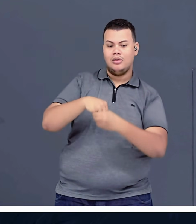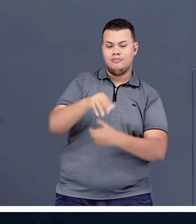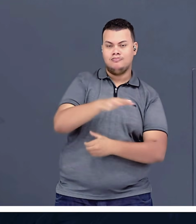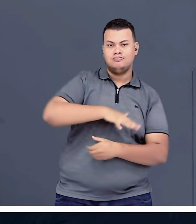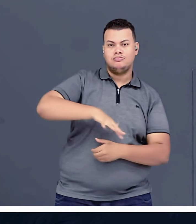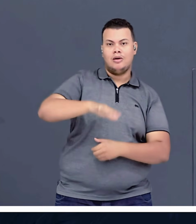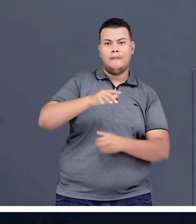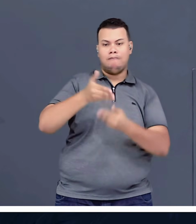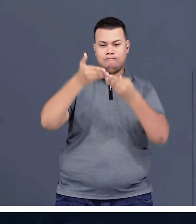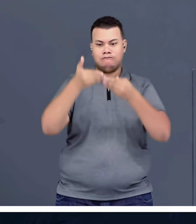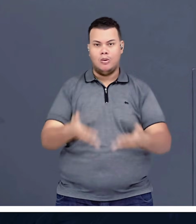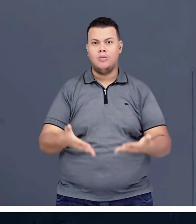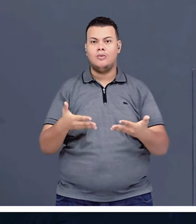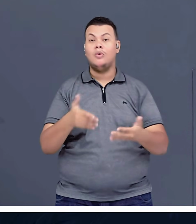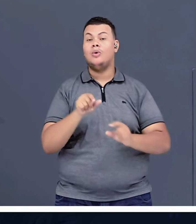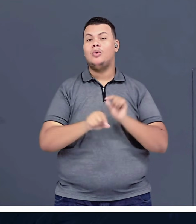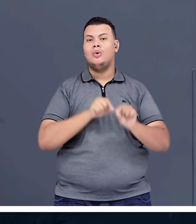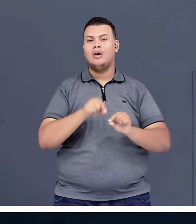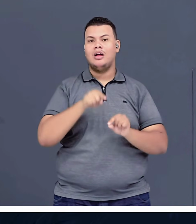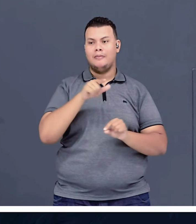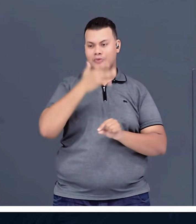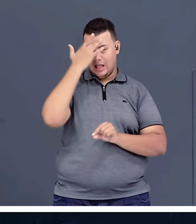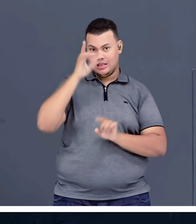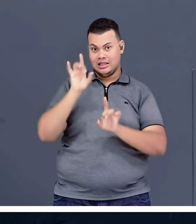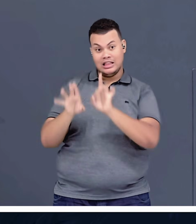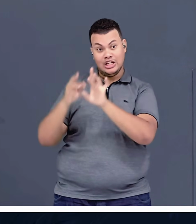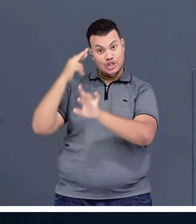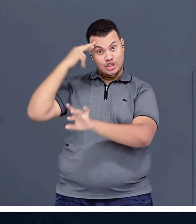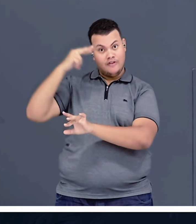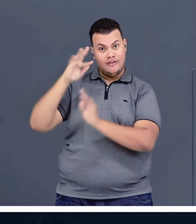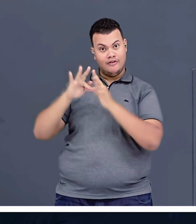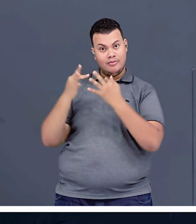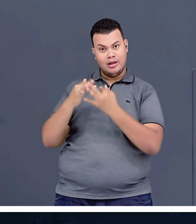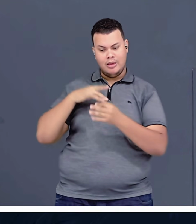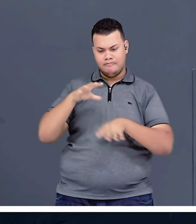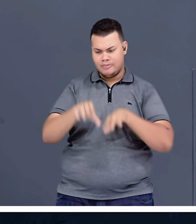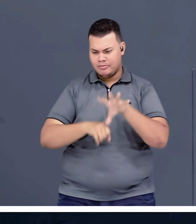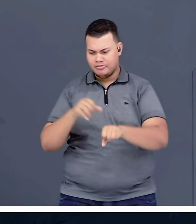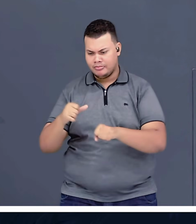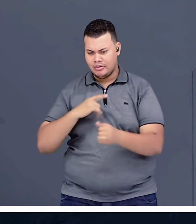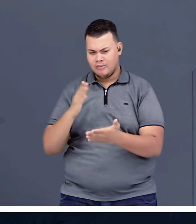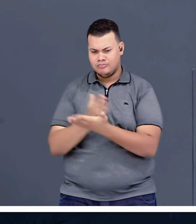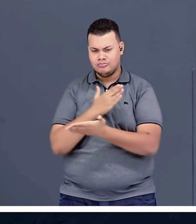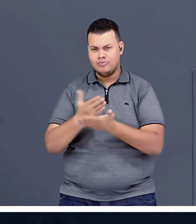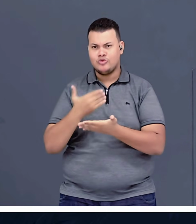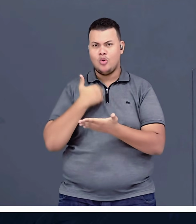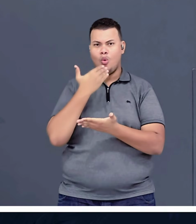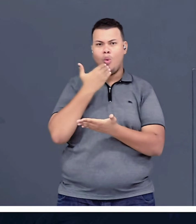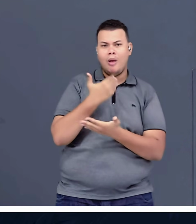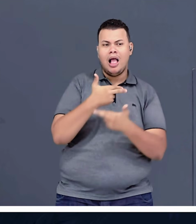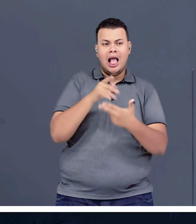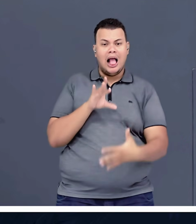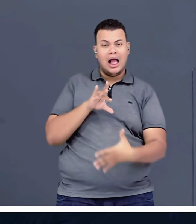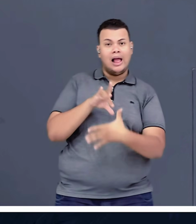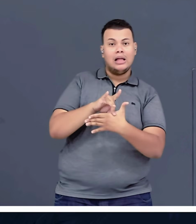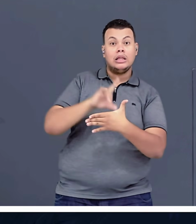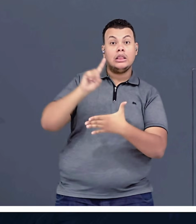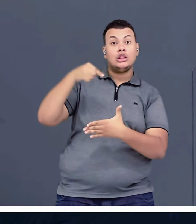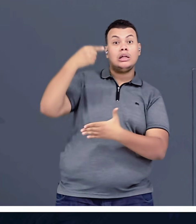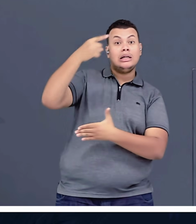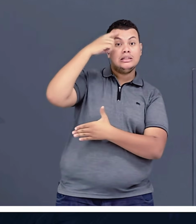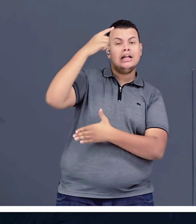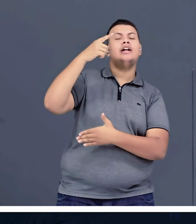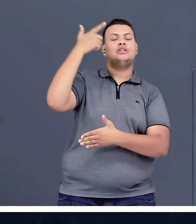arraial. Pá! Aí cada chefe de família ia lá, pegava a quantidade da família, matava, fazia o guisado ali, e no outro dia, de